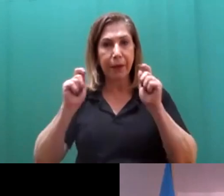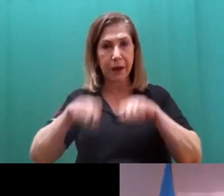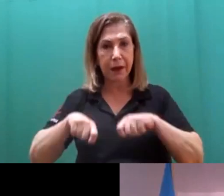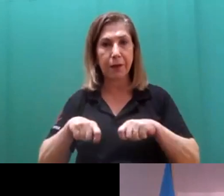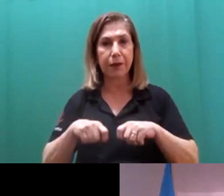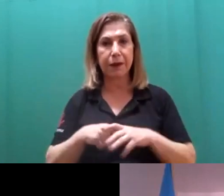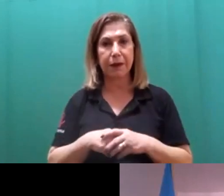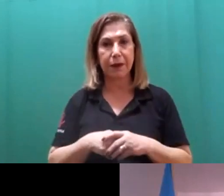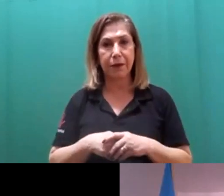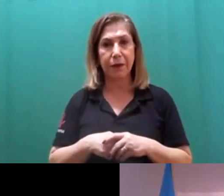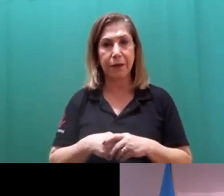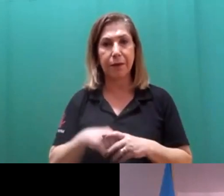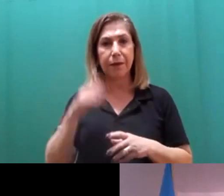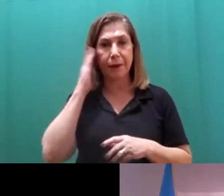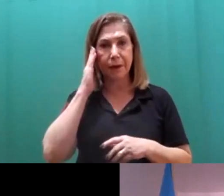rastreabilidade para saber